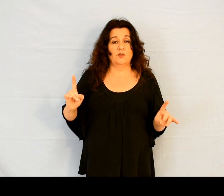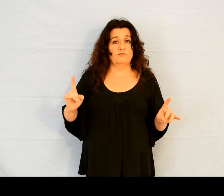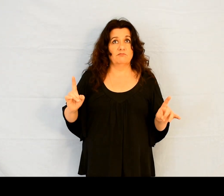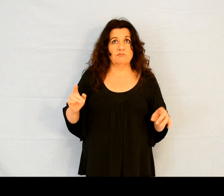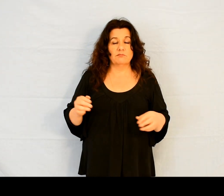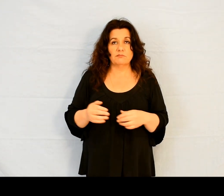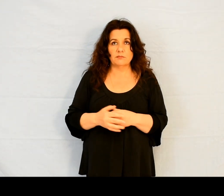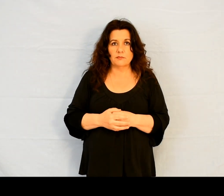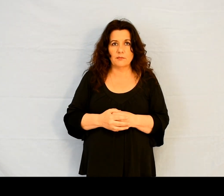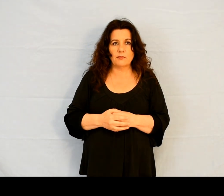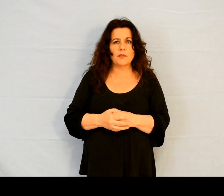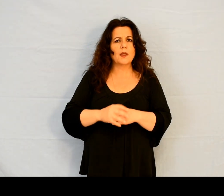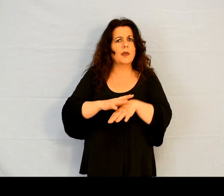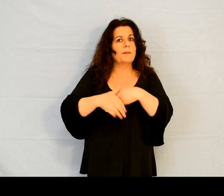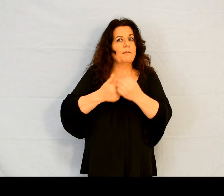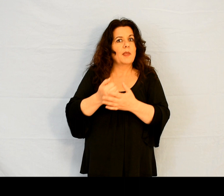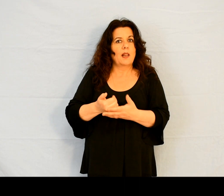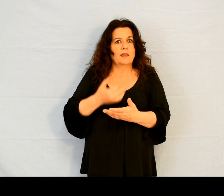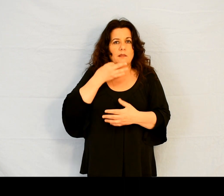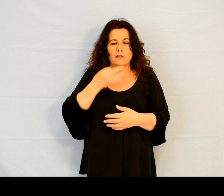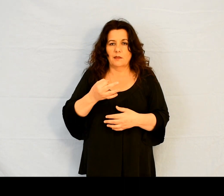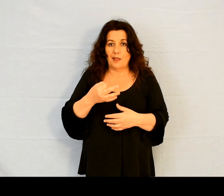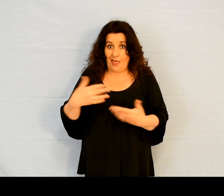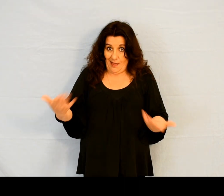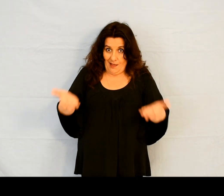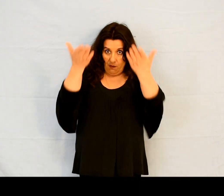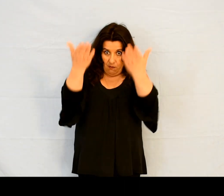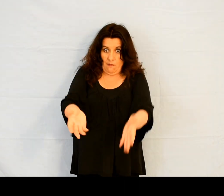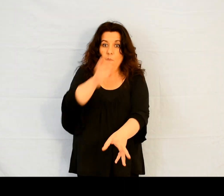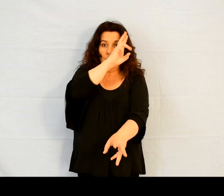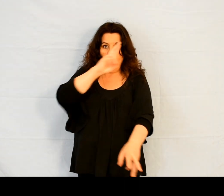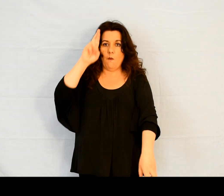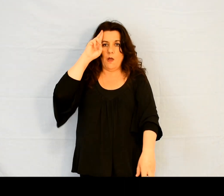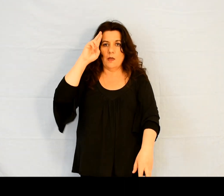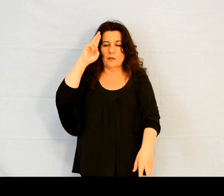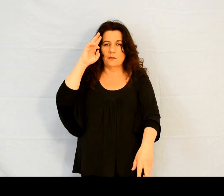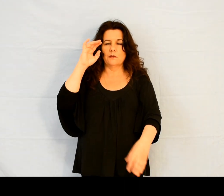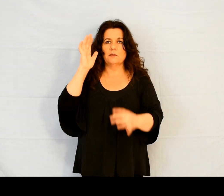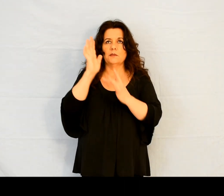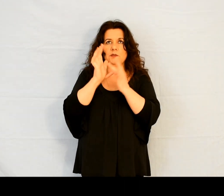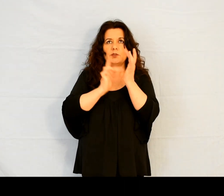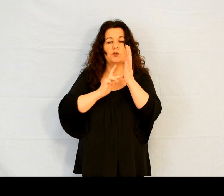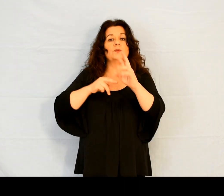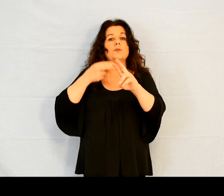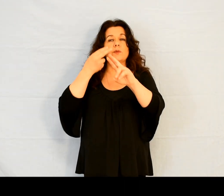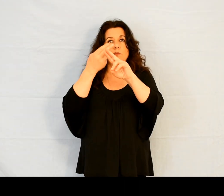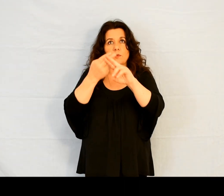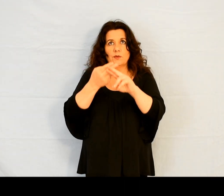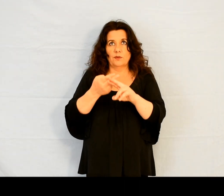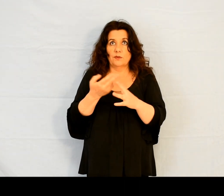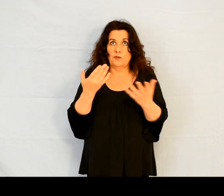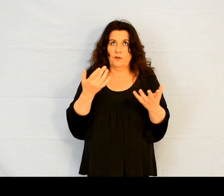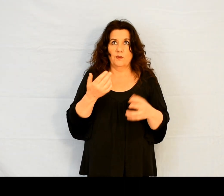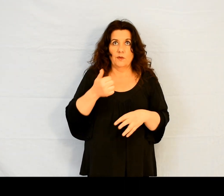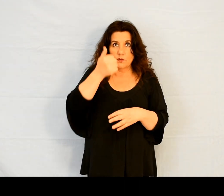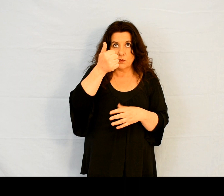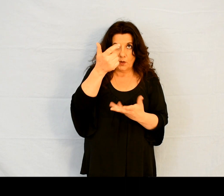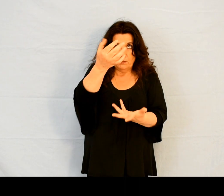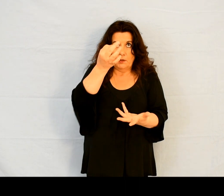Pilate lui dit « Alors tu es roi ?» Jésus répondit « C'est toi-même qui dis que je suis roi.